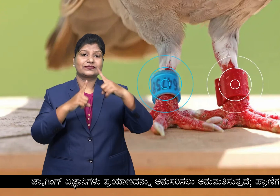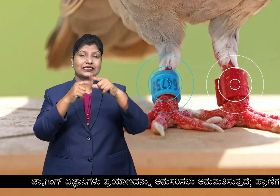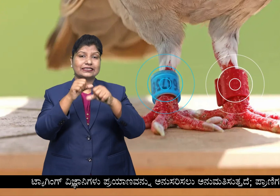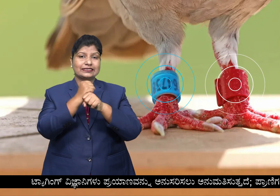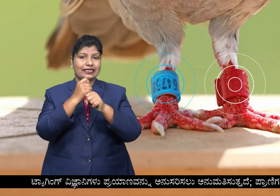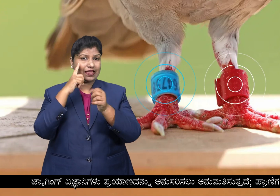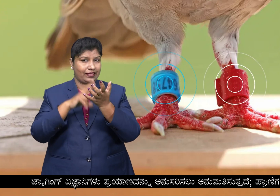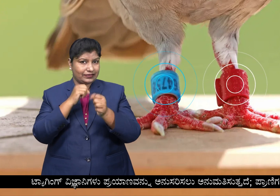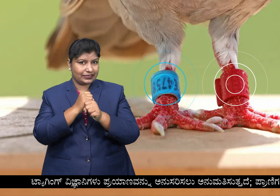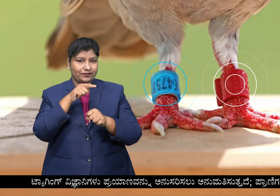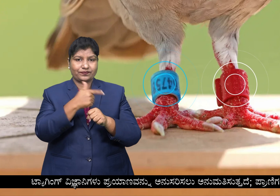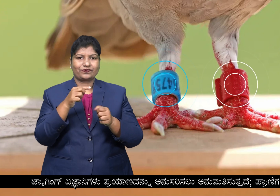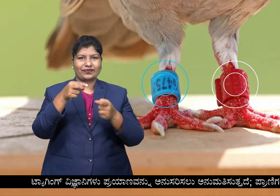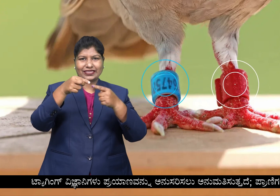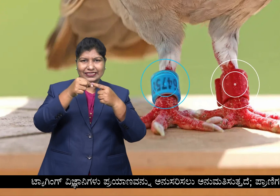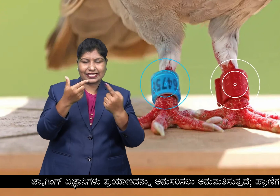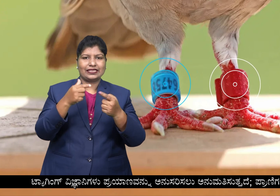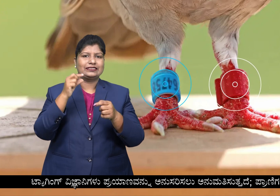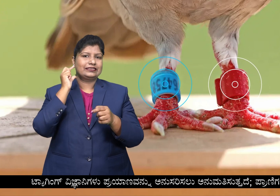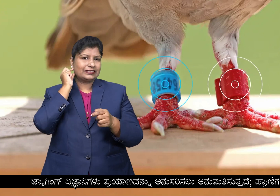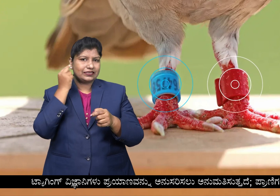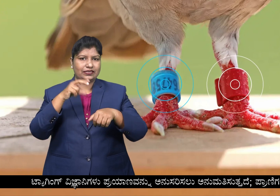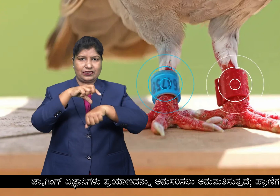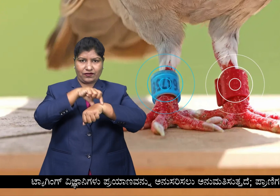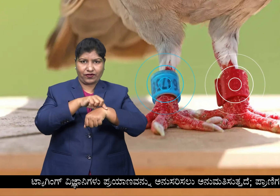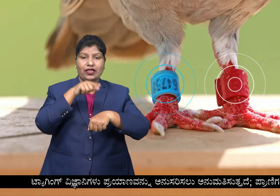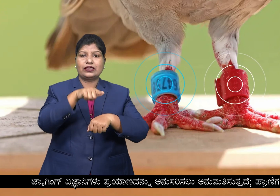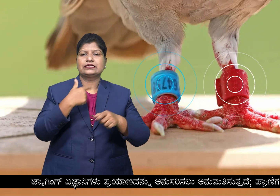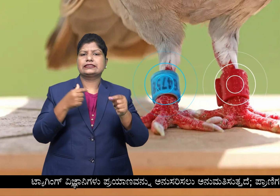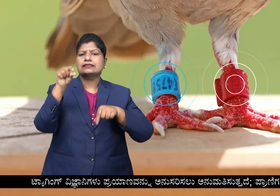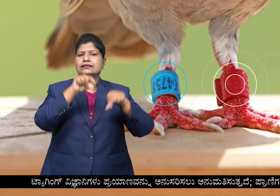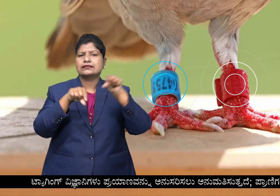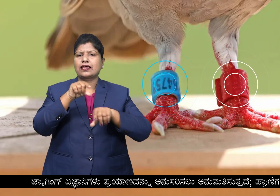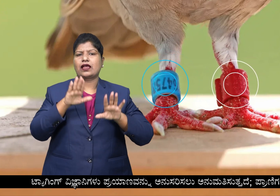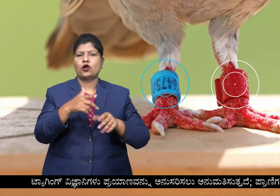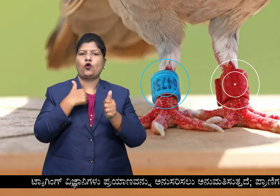ಟ್ಯಾಗಿಂಗ್ ವಿಜ್ಞಾನಿಗಳು ಪ್ರಯಾಣವನ್ನ ಅನುಸರಿಸಲು ಅನುಮತಿಸುತ್ತದೆ, ಪ್ರಾಣಿಗಳು ಮಾಡುತ್ತವೆ.